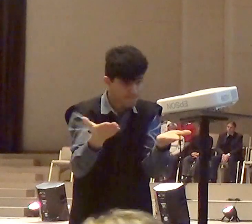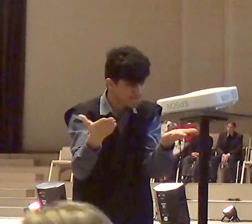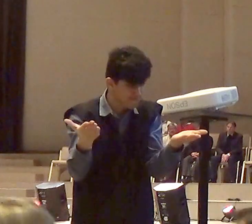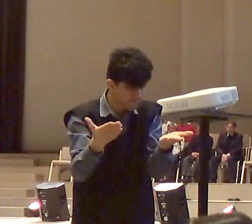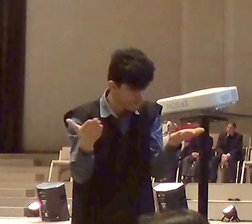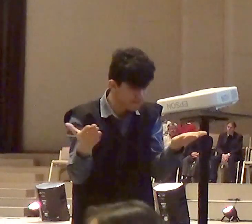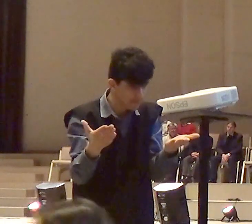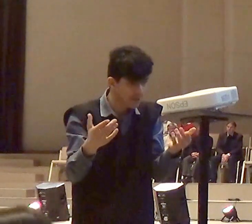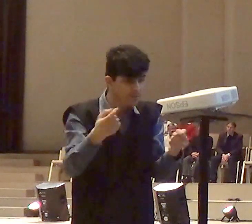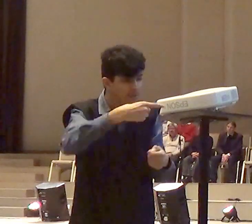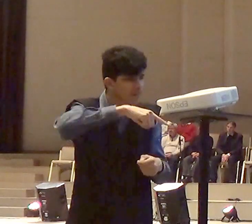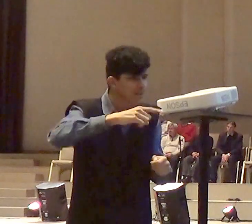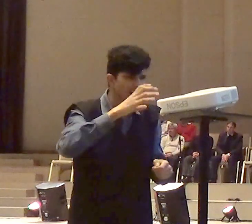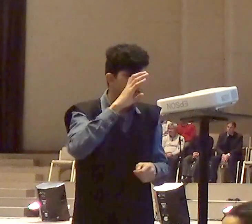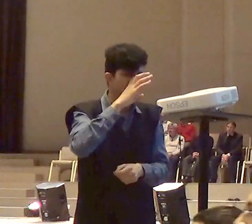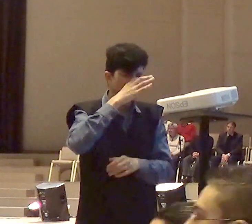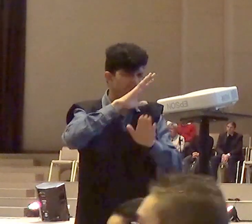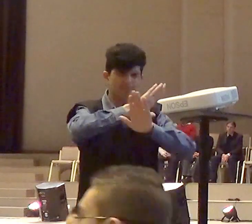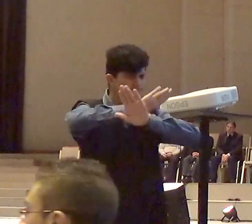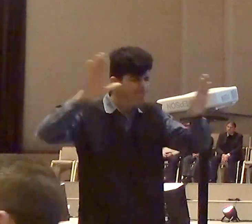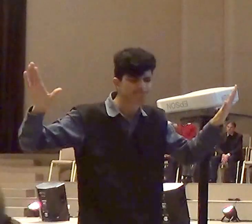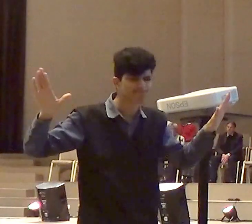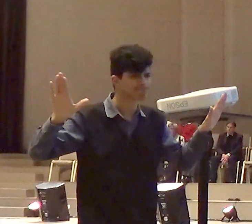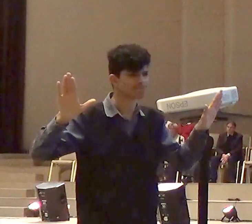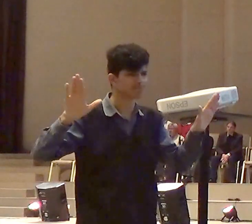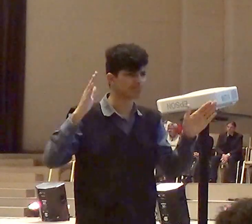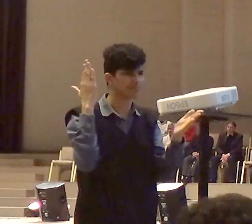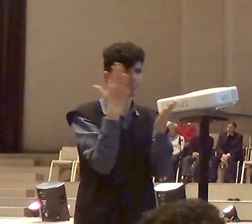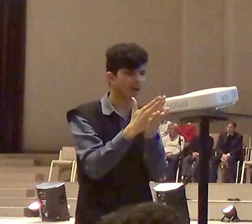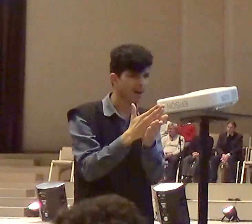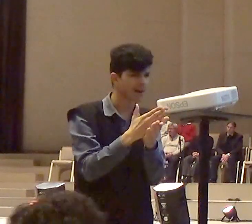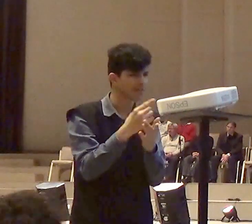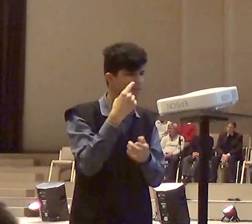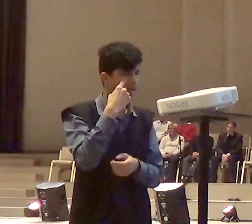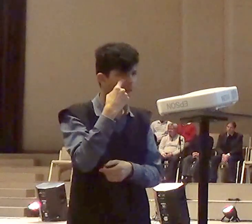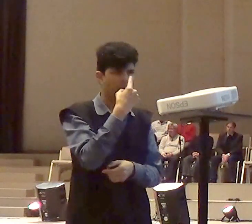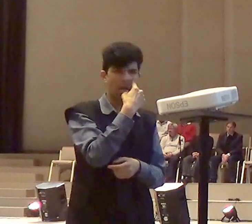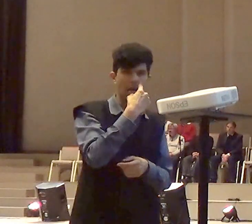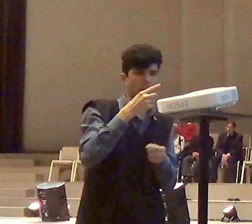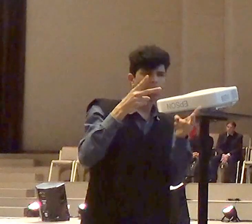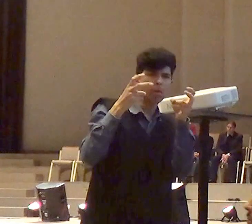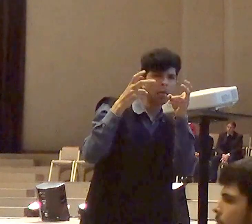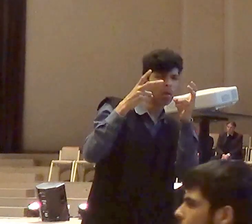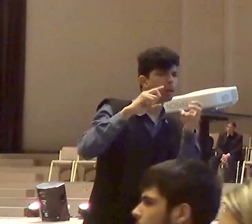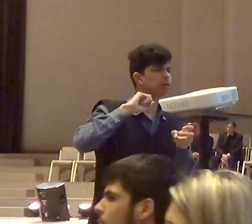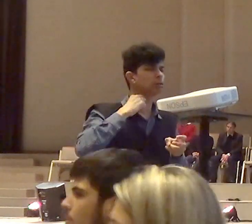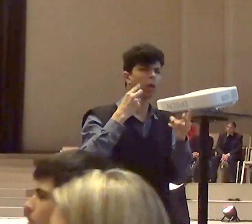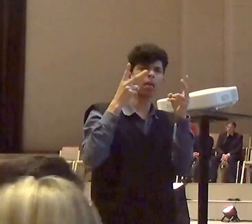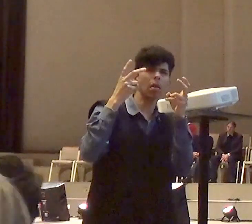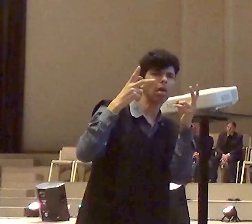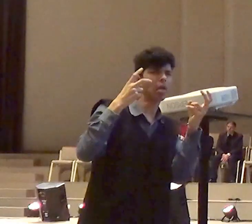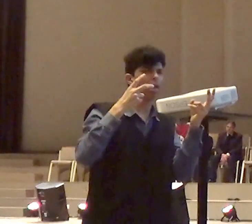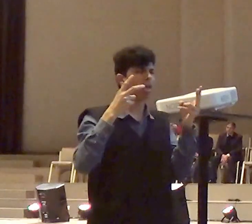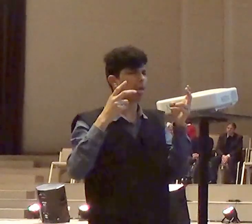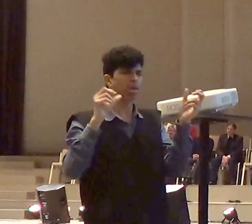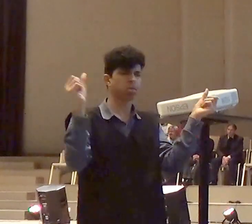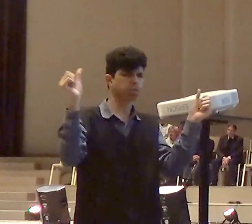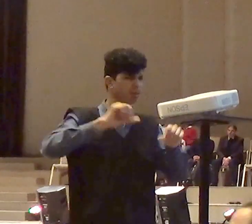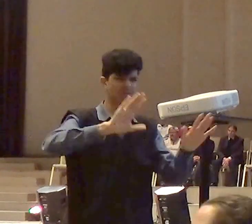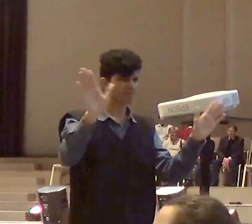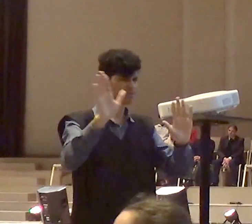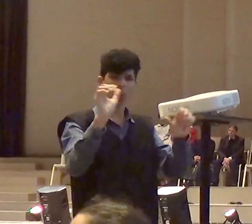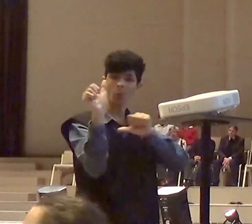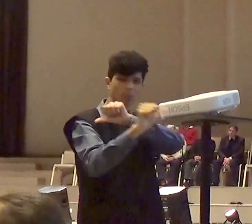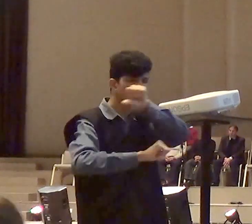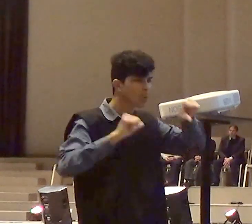de mudar de óculos esse óculos escuro pesado turvado tem que sair